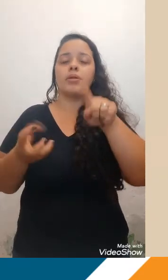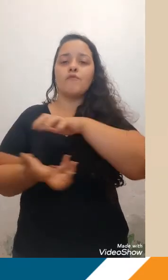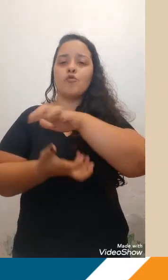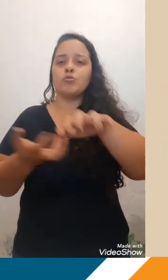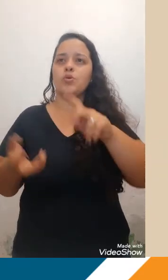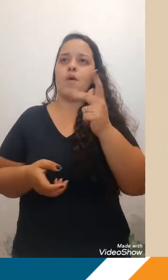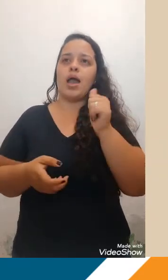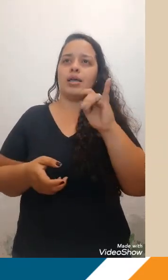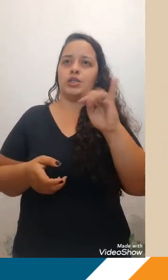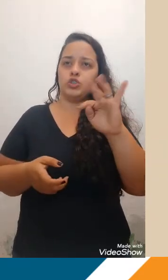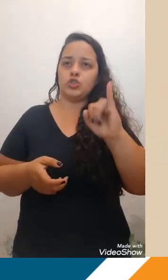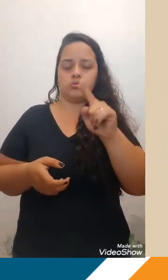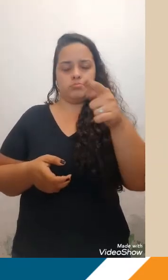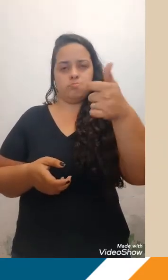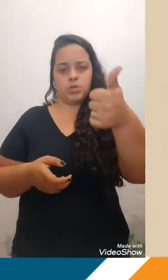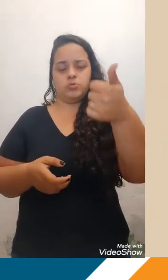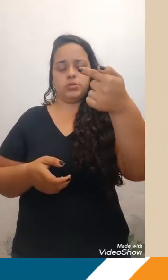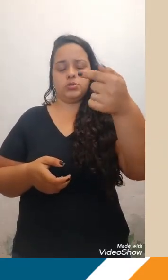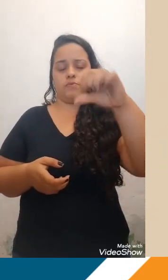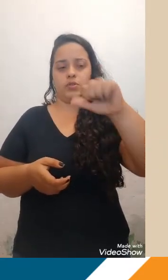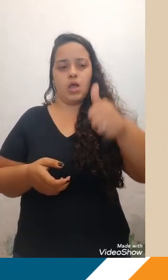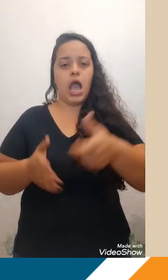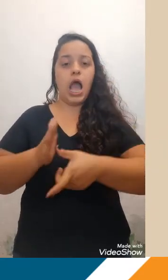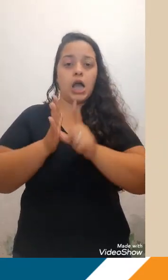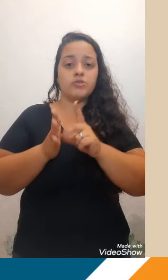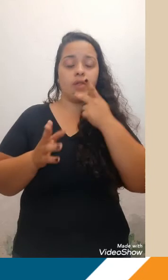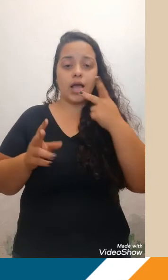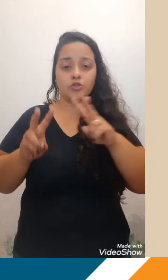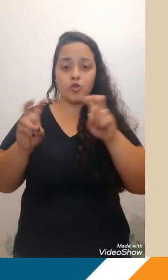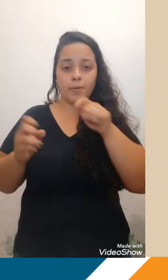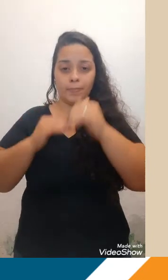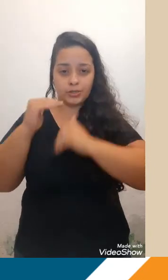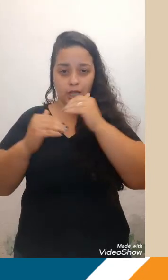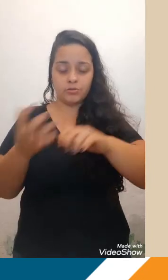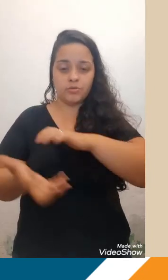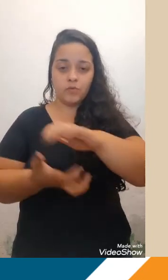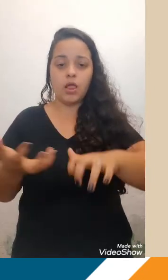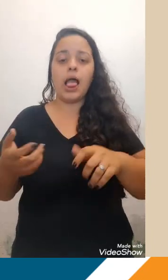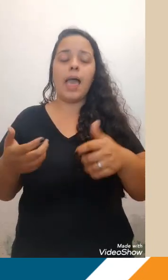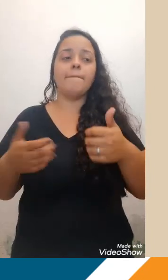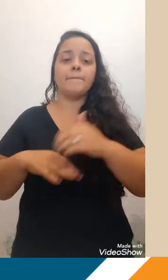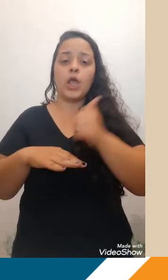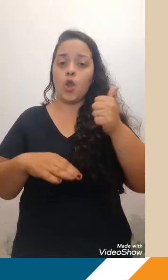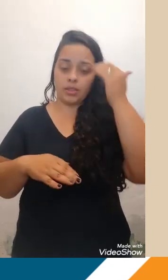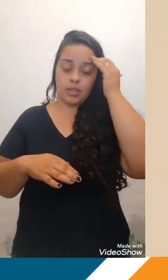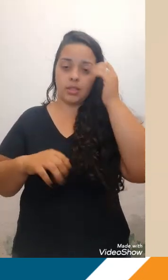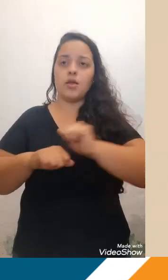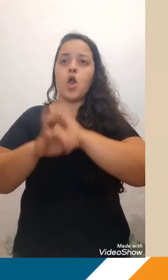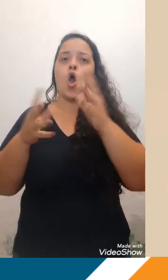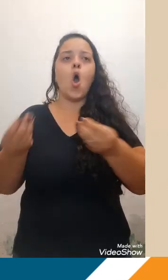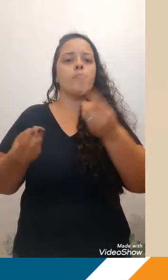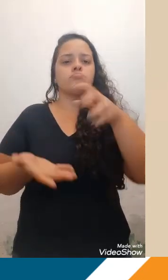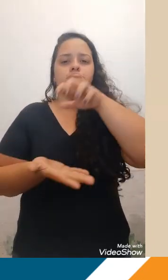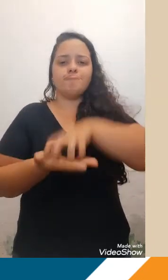de 1791, não é mesmo? Mas antes de falarmos do processo revolucionário, vamos tentar entender melhor sobre a formação da